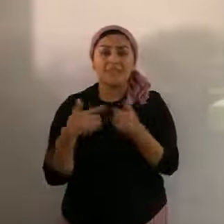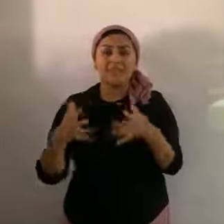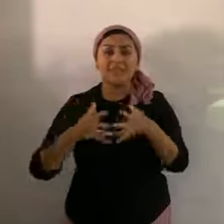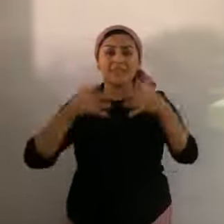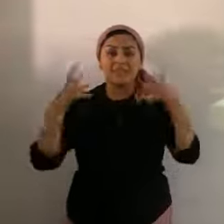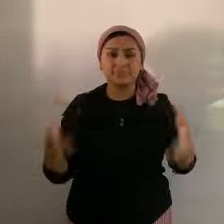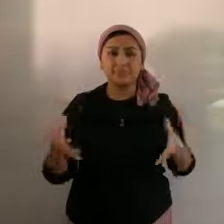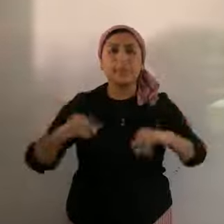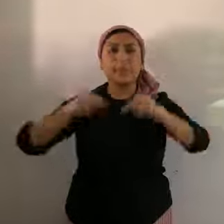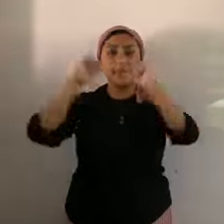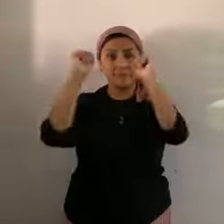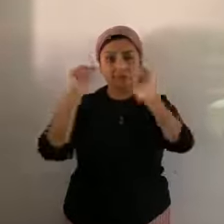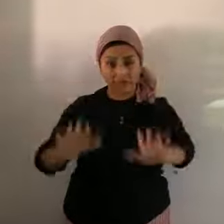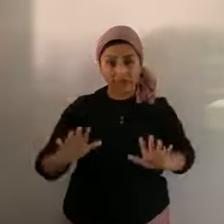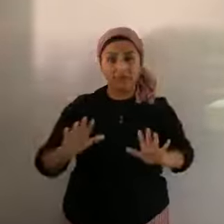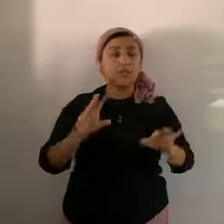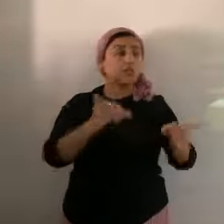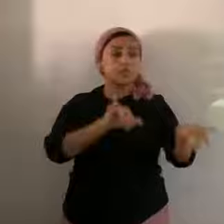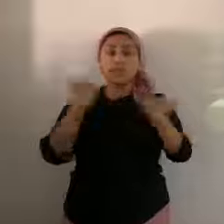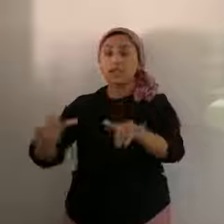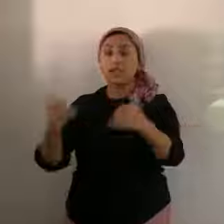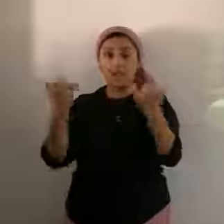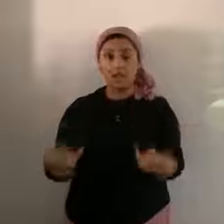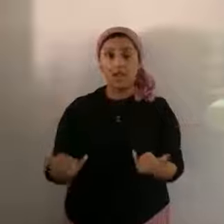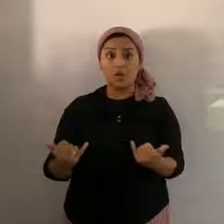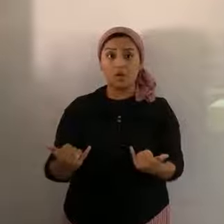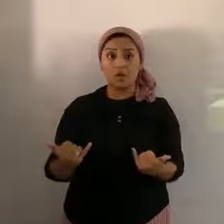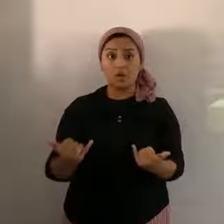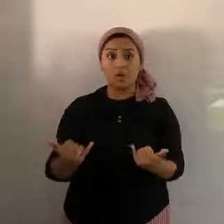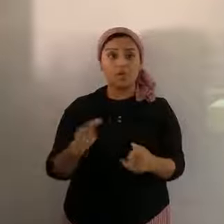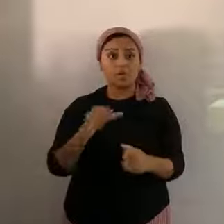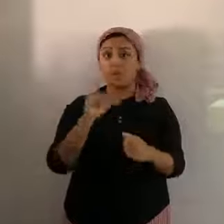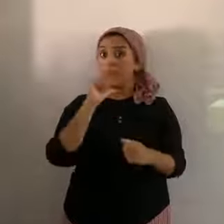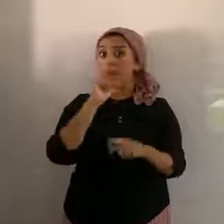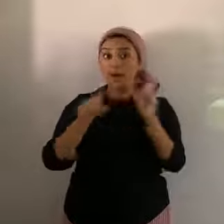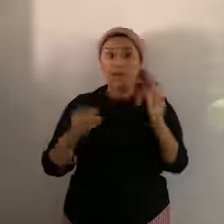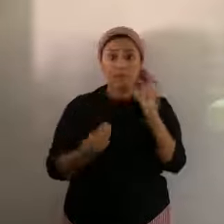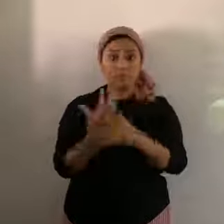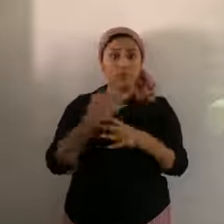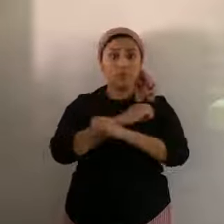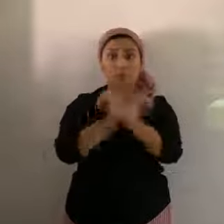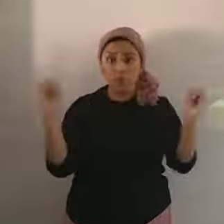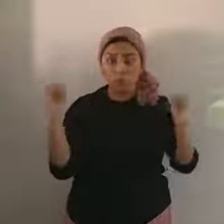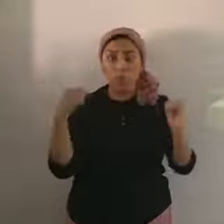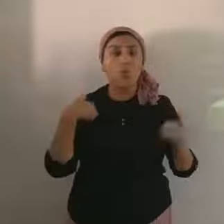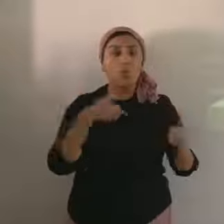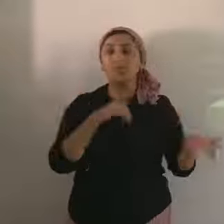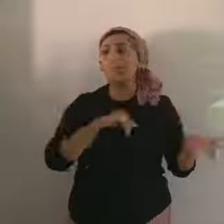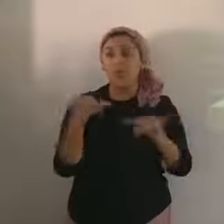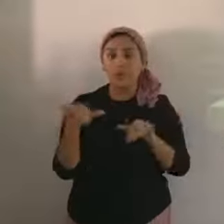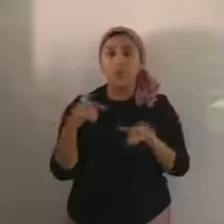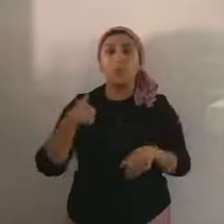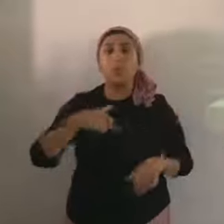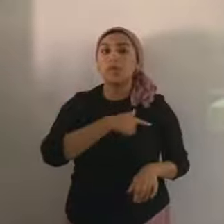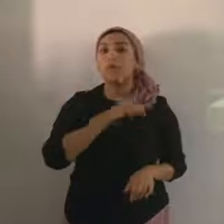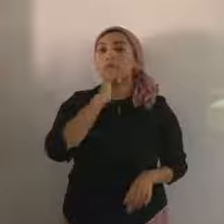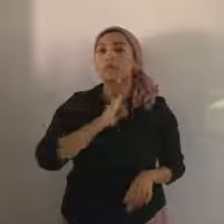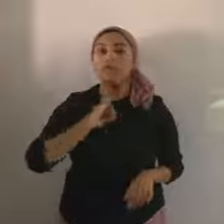la bendición divina, igual ahora, pero no da frutos, Nosotros igual somos